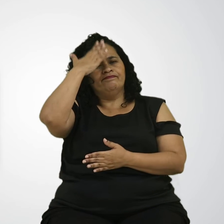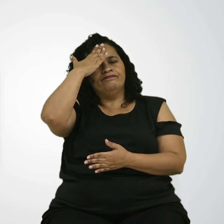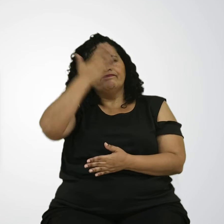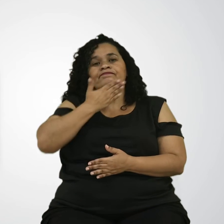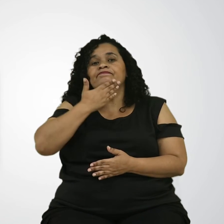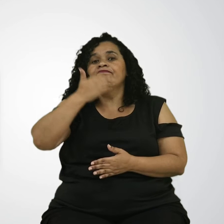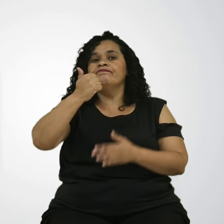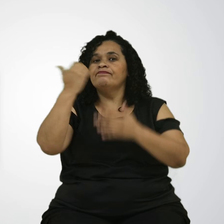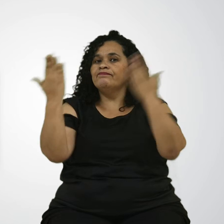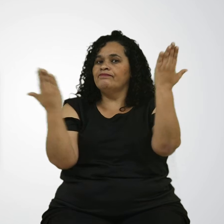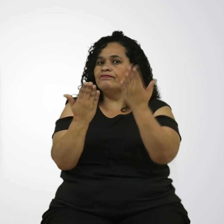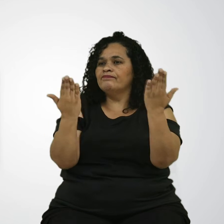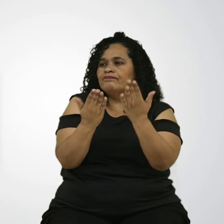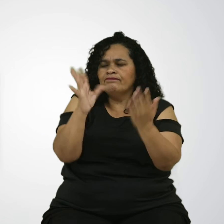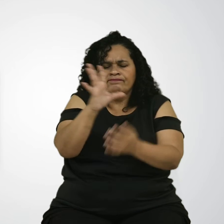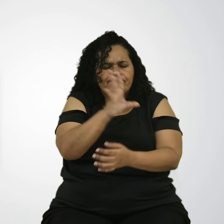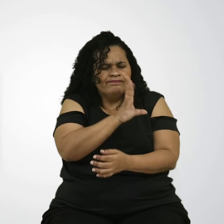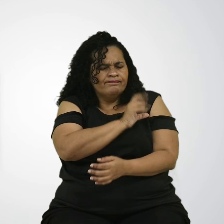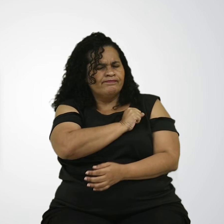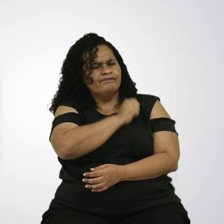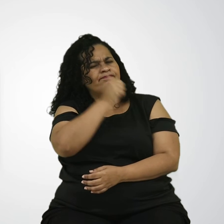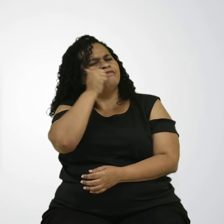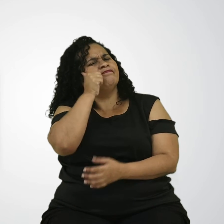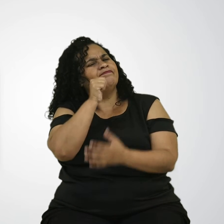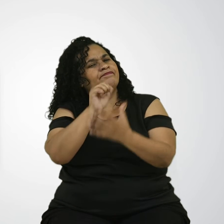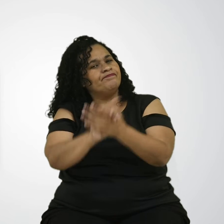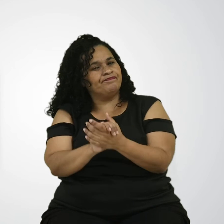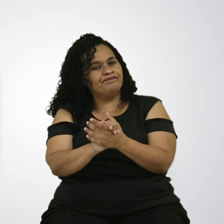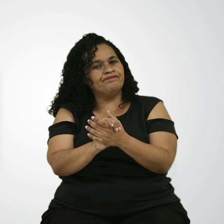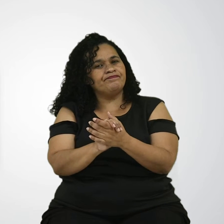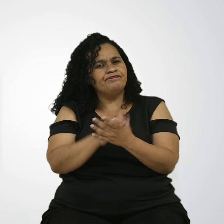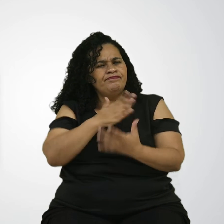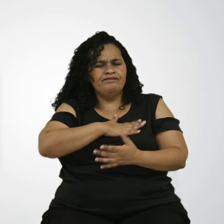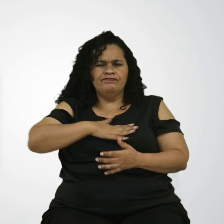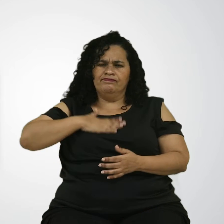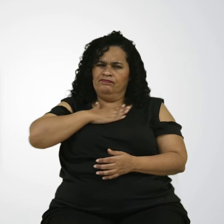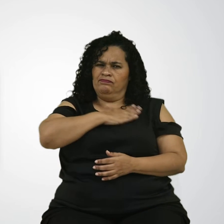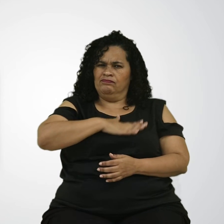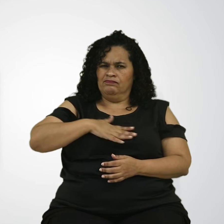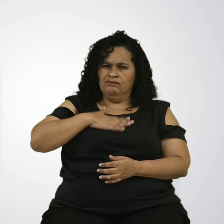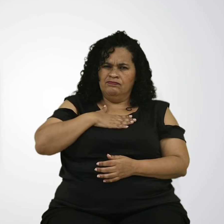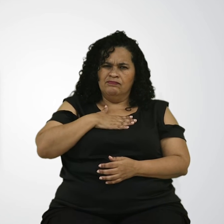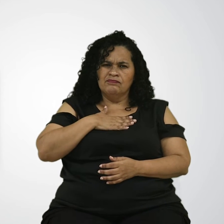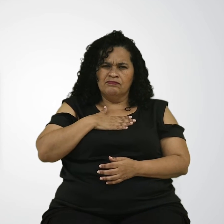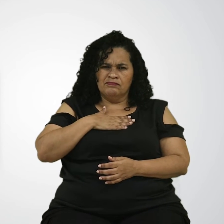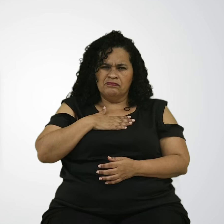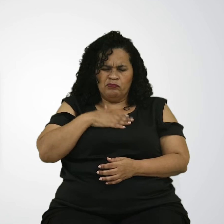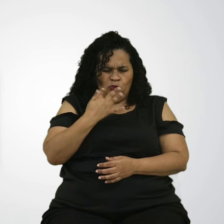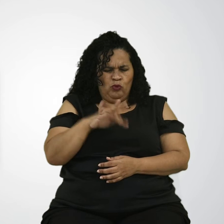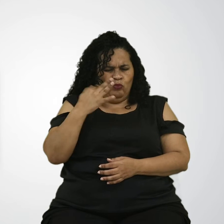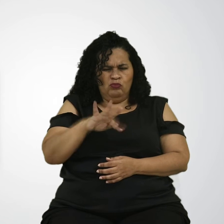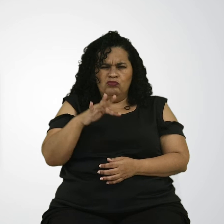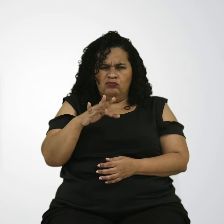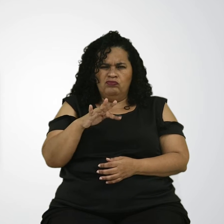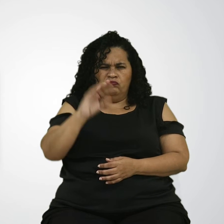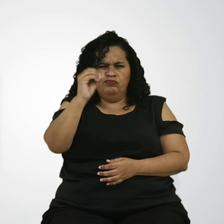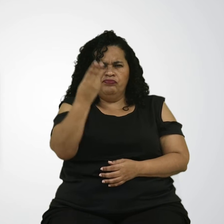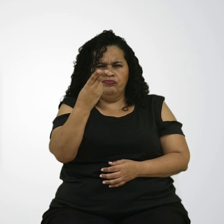devo amar a minha esposa. Eu firo a mim, eu tenho prazer em me ferir, eu tenho prazer em me